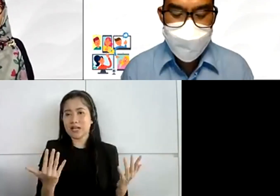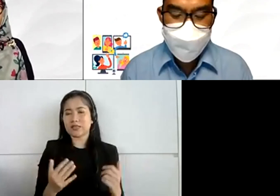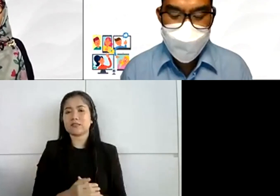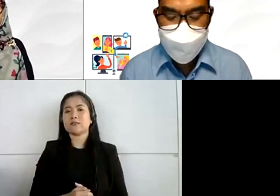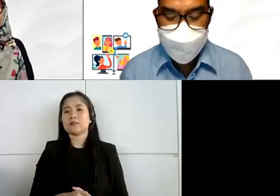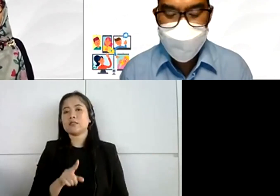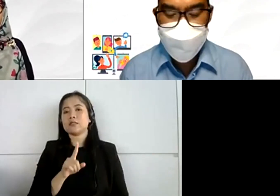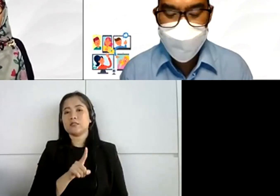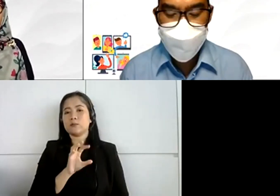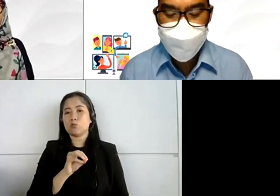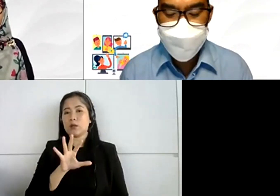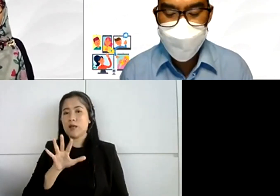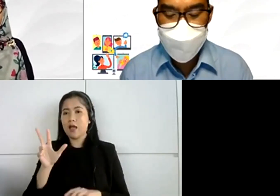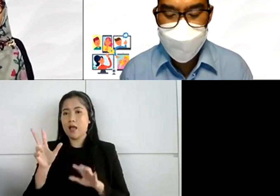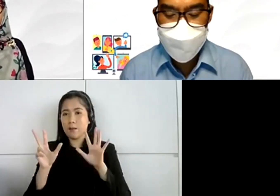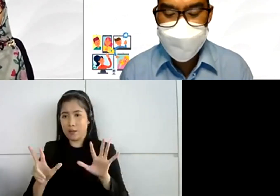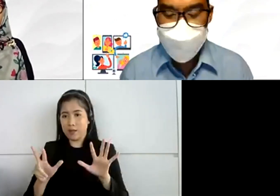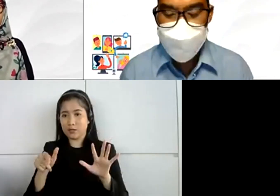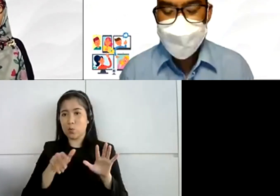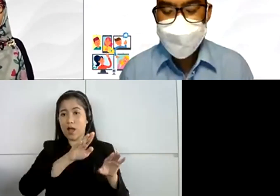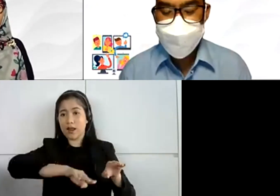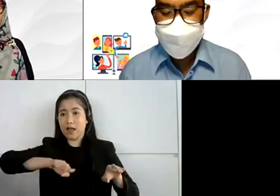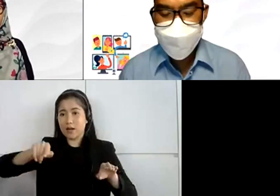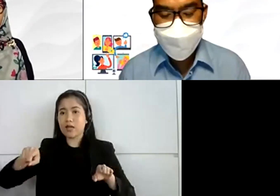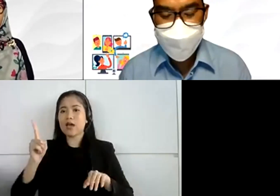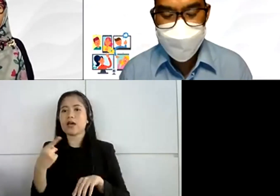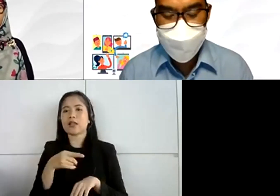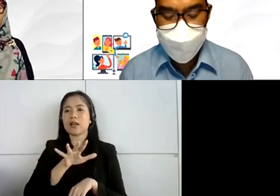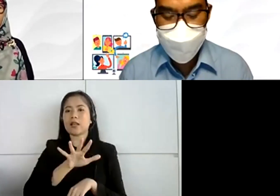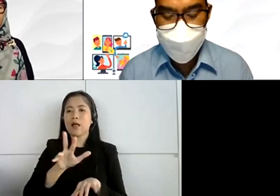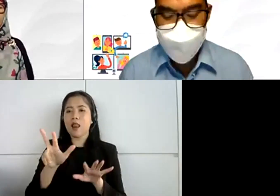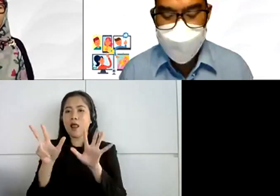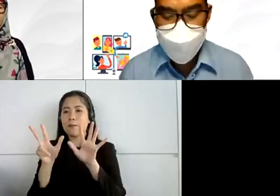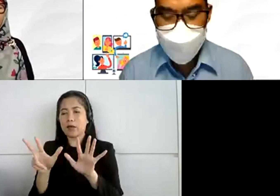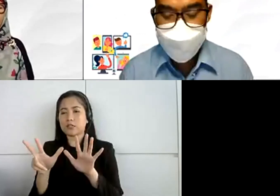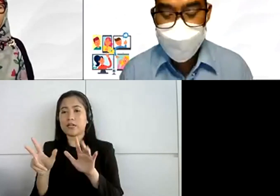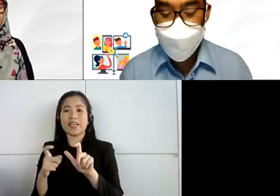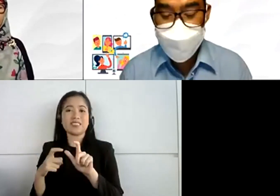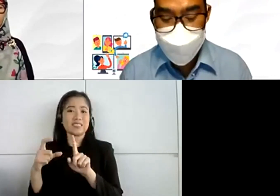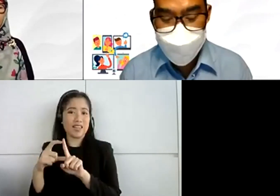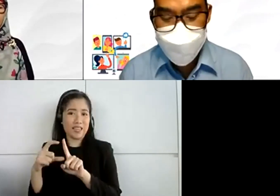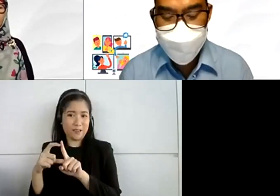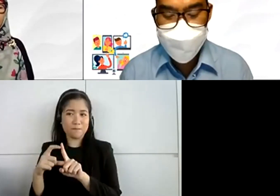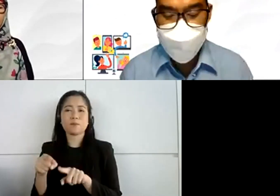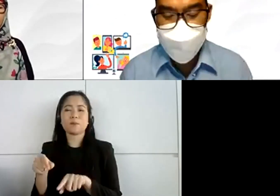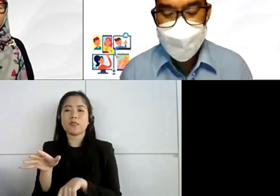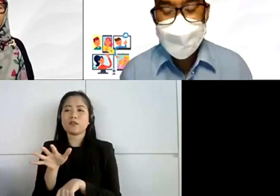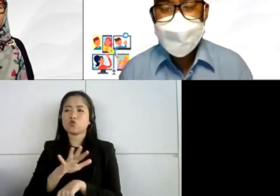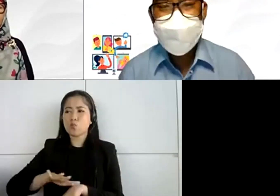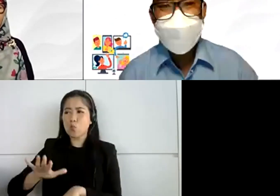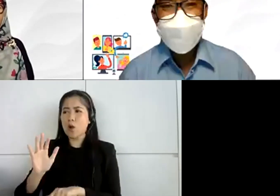1058 anak dari 56 sekolah dasar di mana Save the Children menjalankan program ini diharapkan bisa tetap belajar di masa pandemi